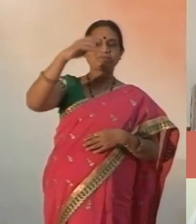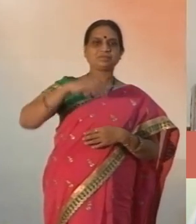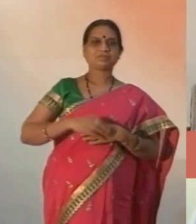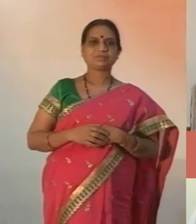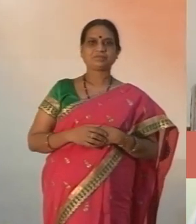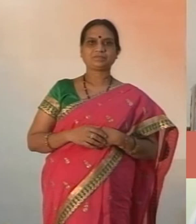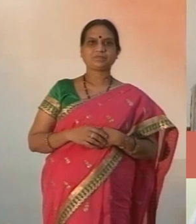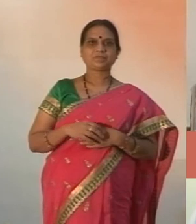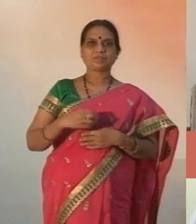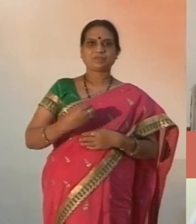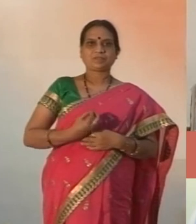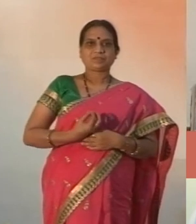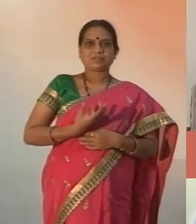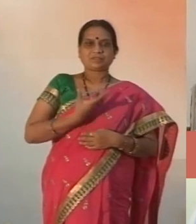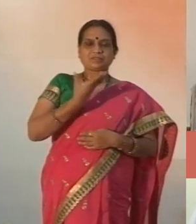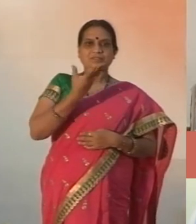खुशी से,